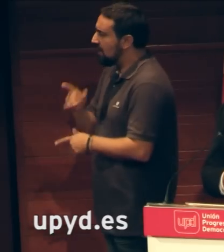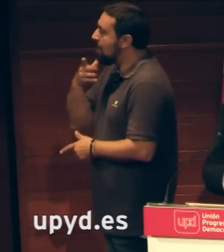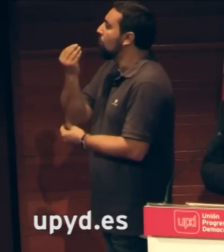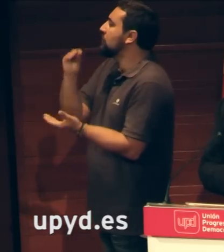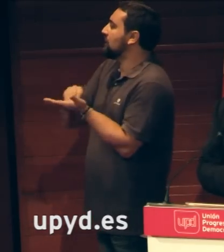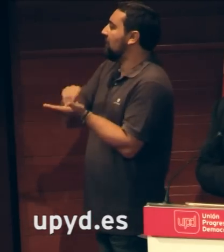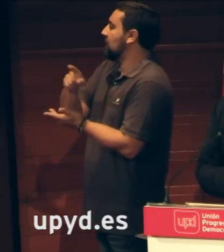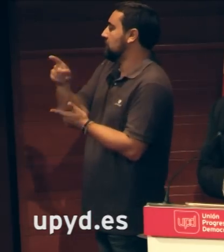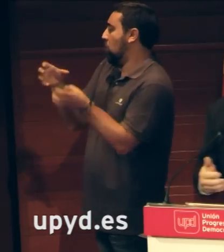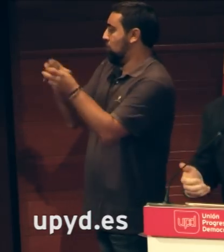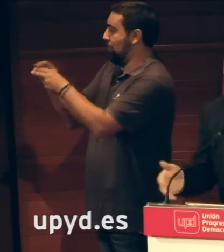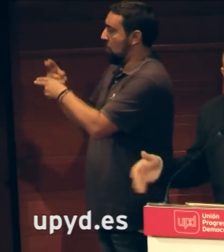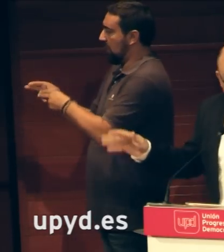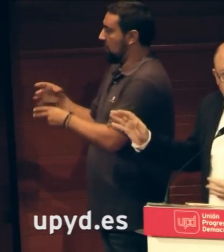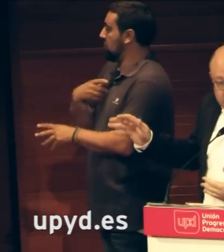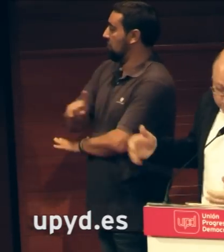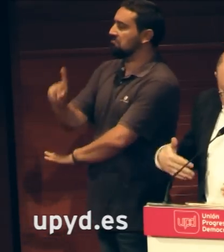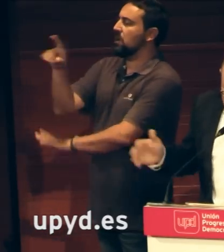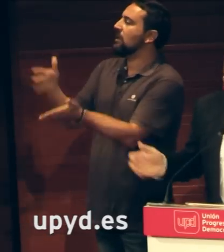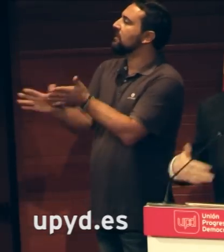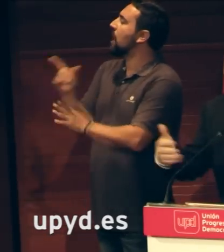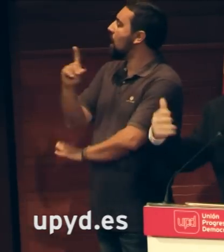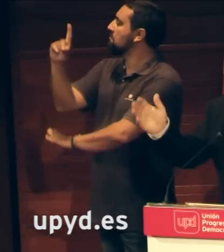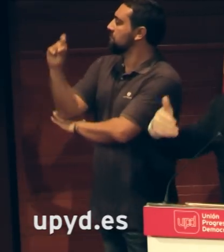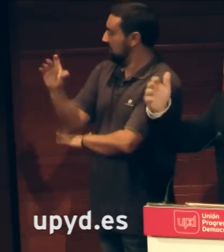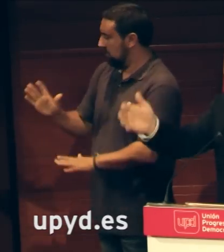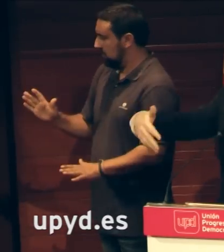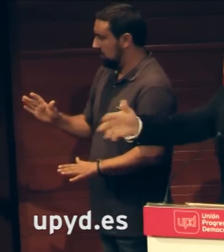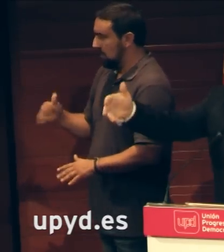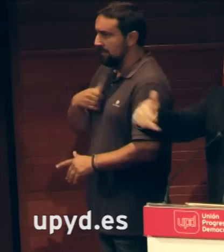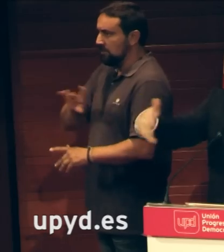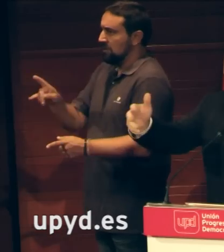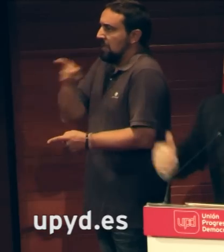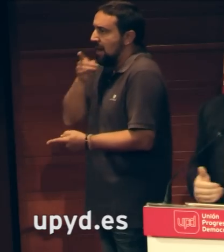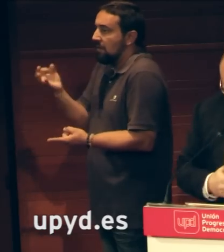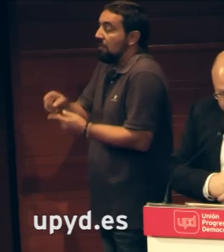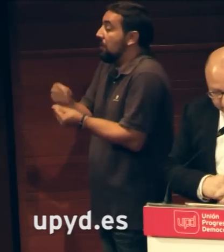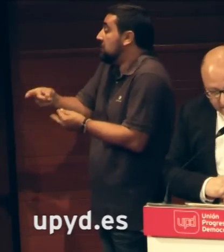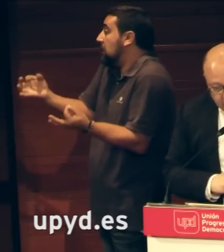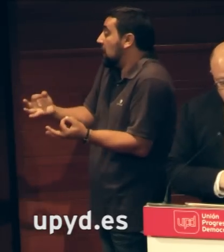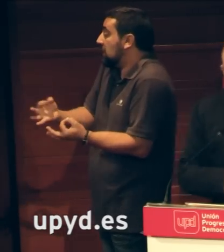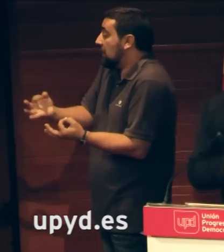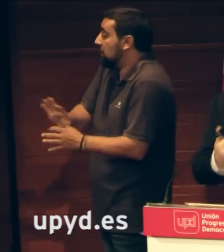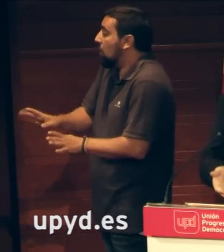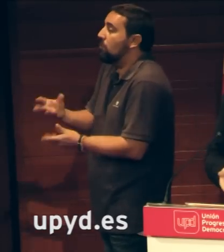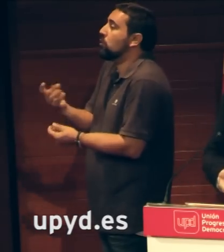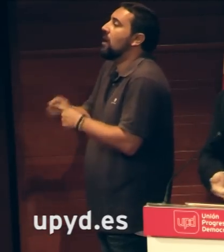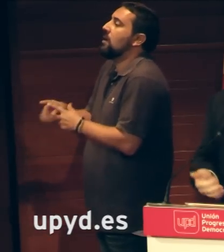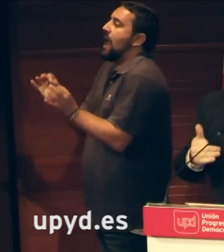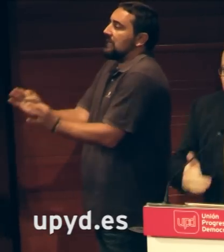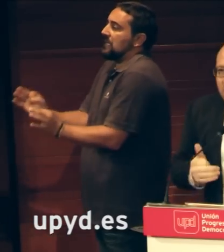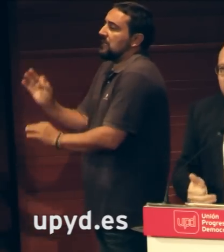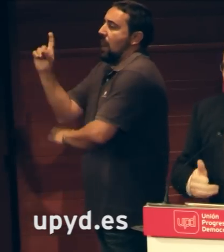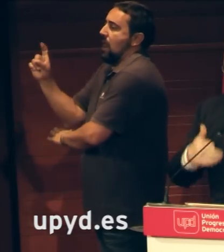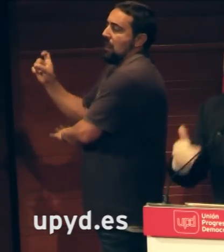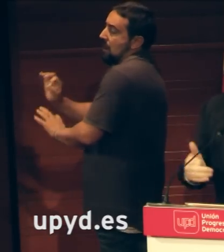e inamovibles. Y así nos va, claro, en el país, porque a ellos les parece todo mal, todo esto tiene que ser así, pues así se queda. Normalmente,